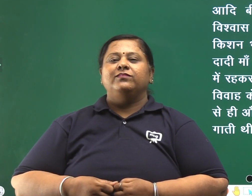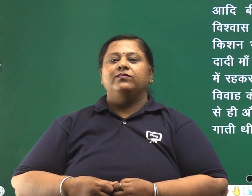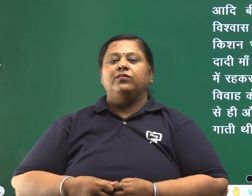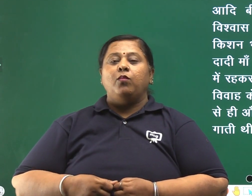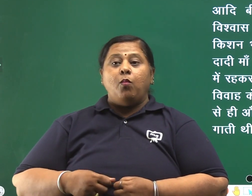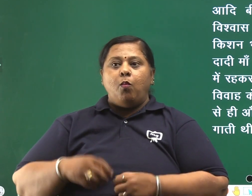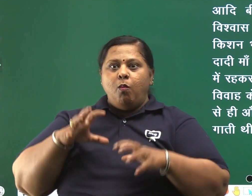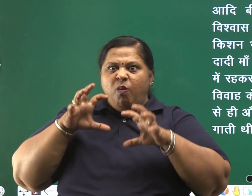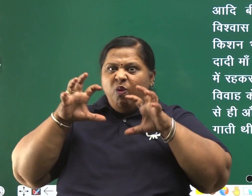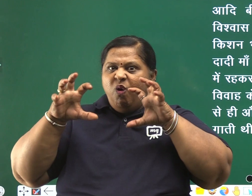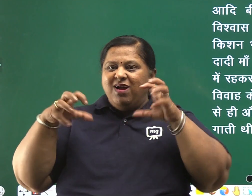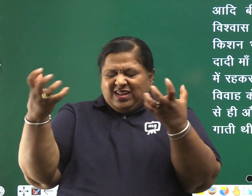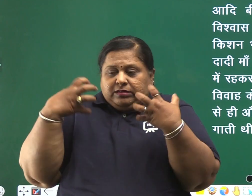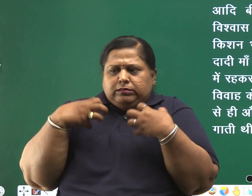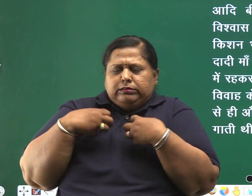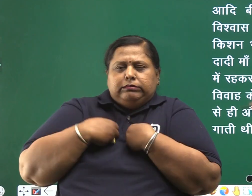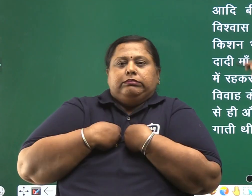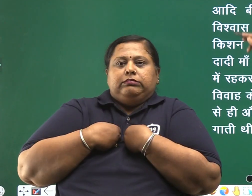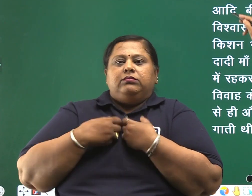भूत लगना,